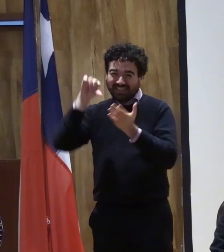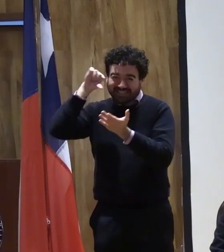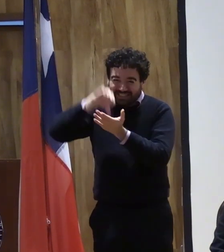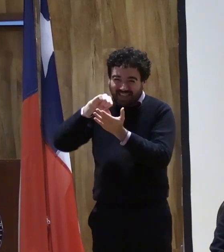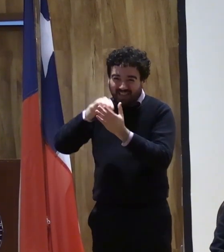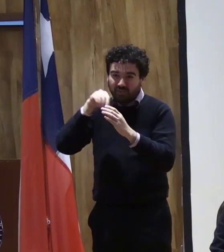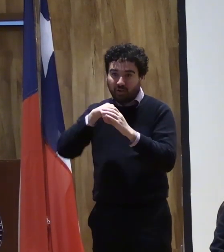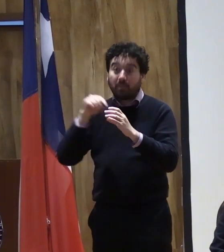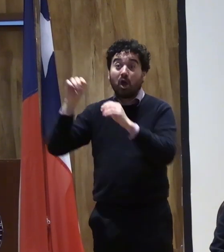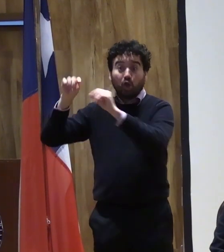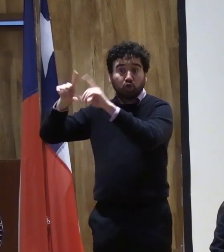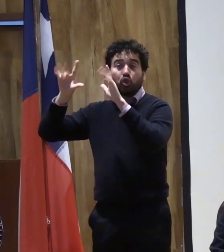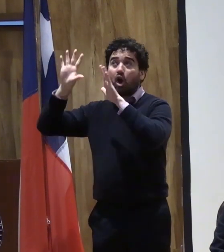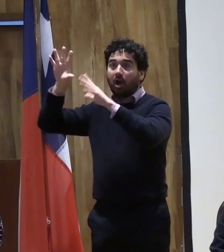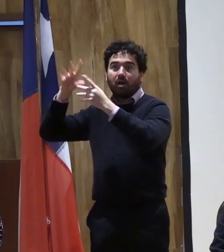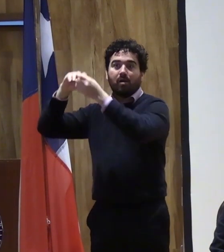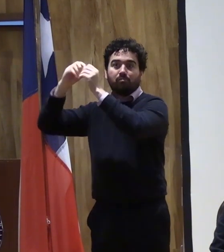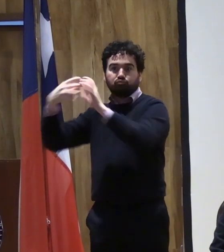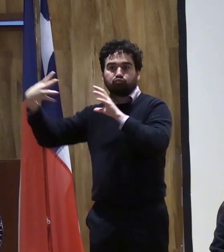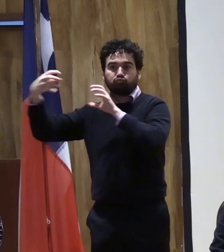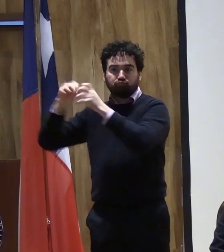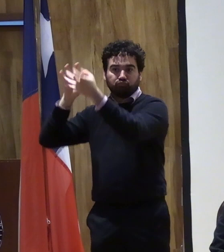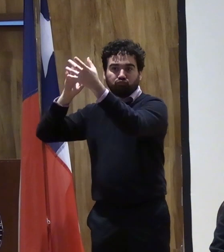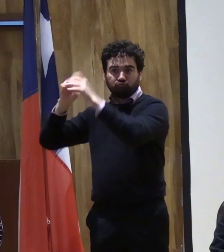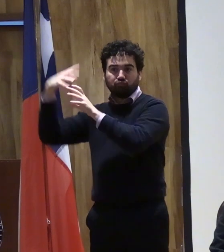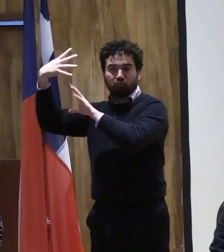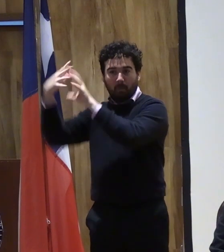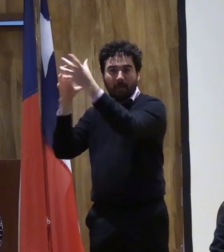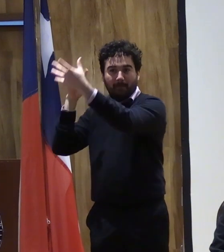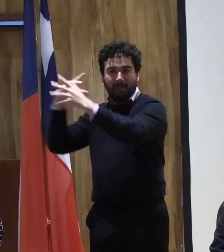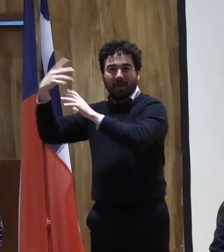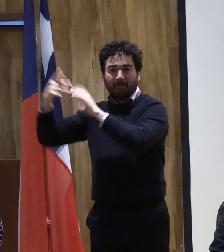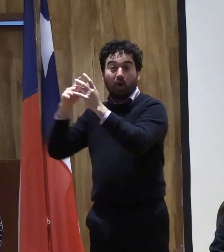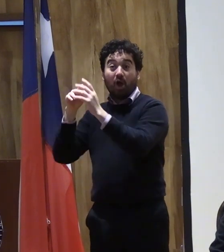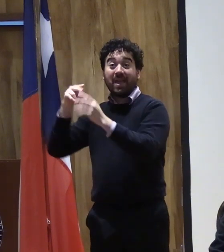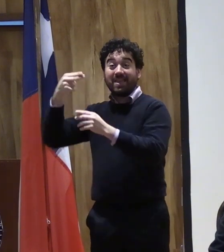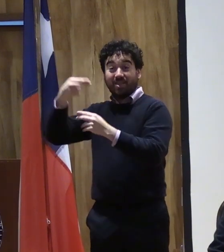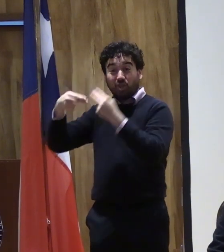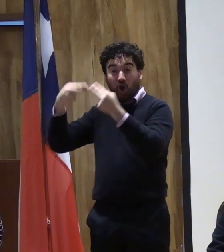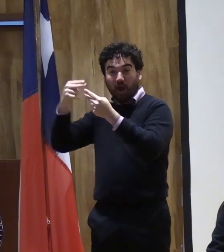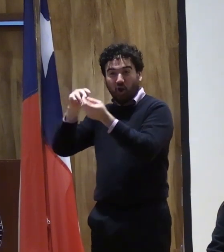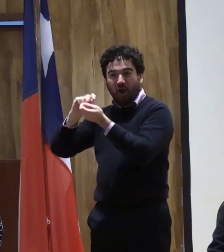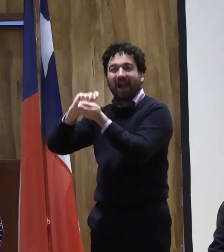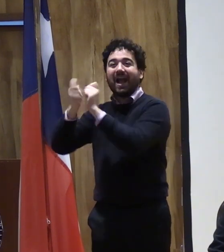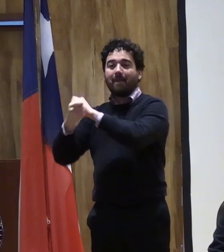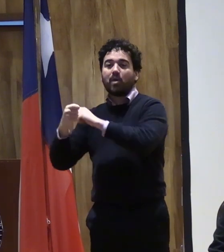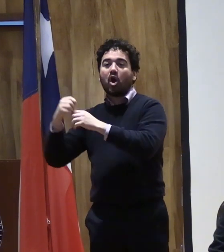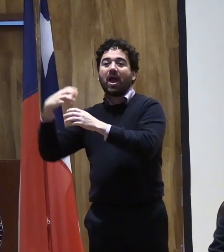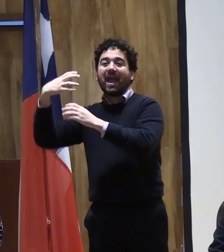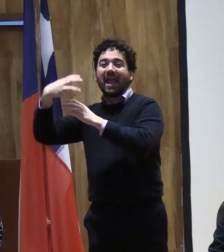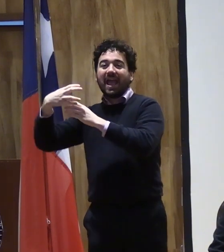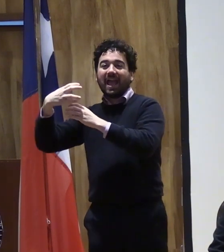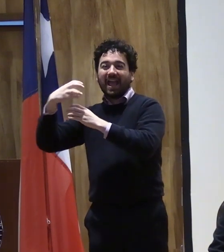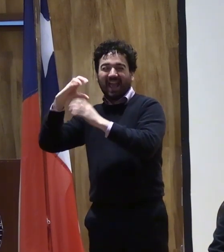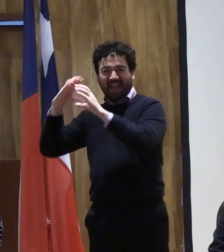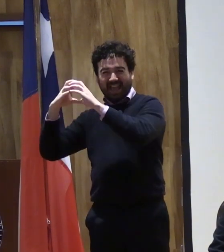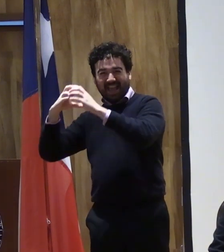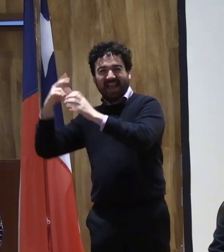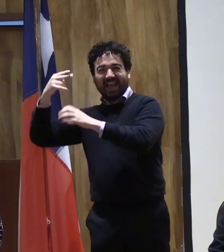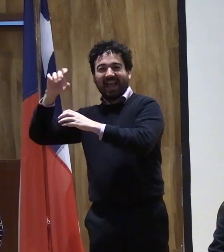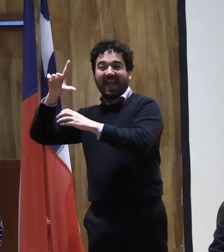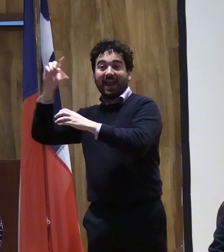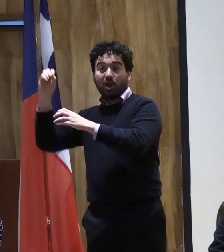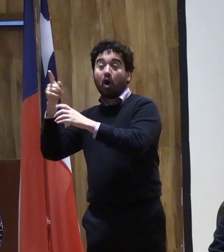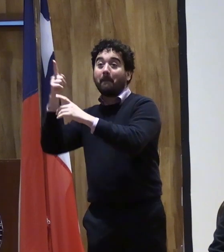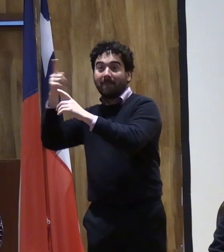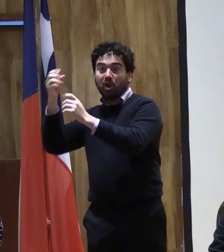ahora el Sol está solo transformando hidrógeno en helio, pero va a generar carbono en gran